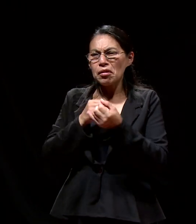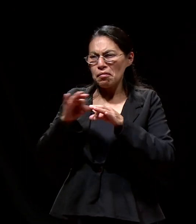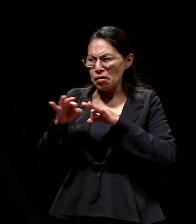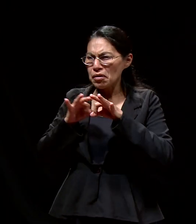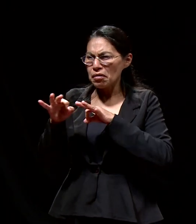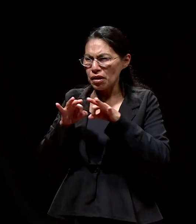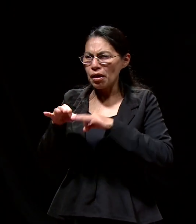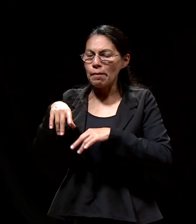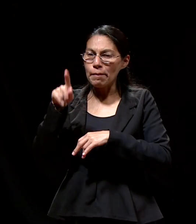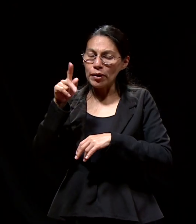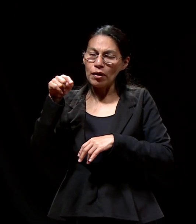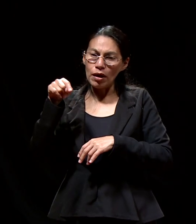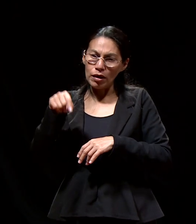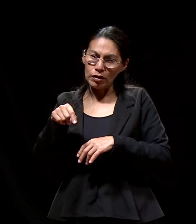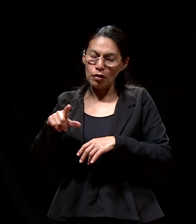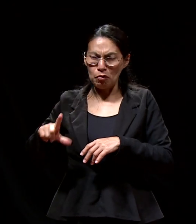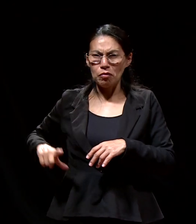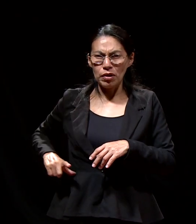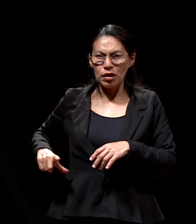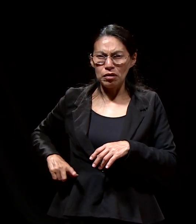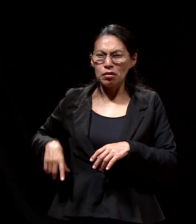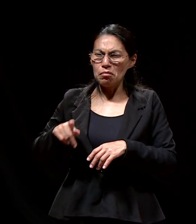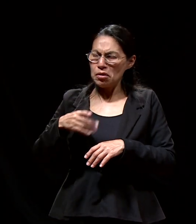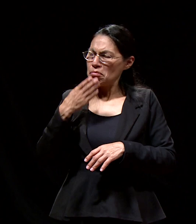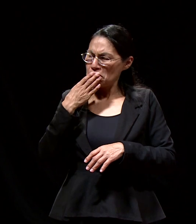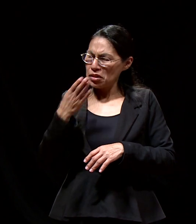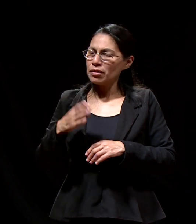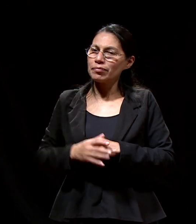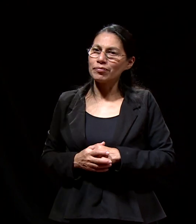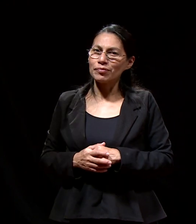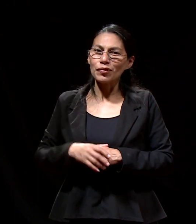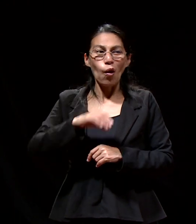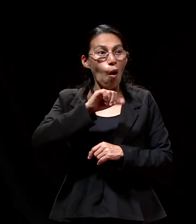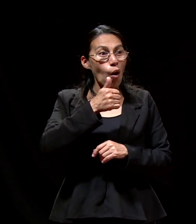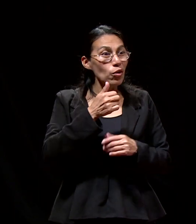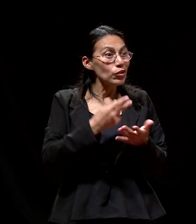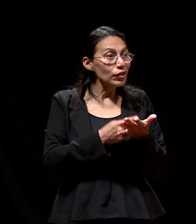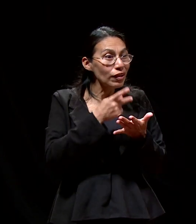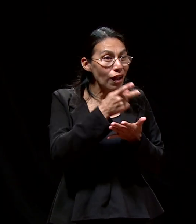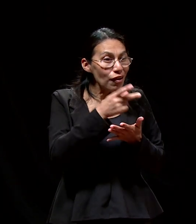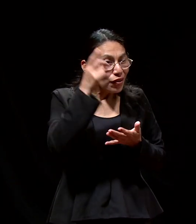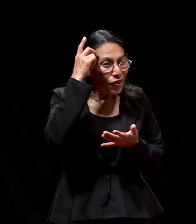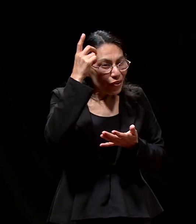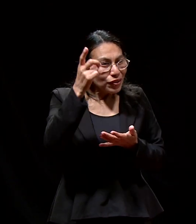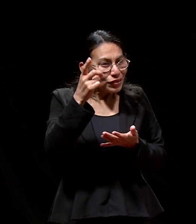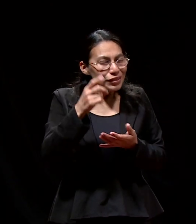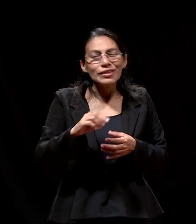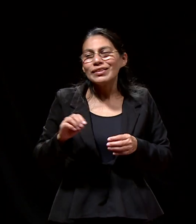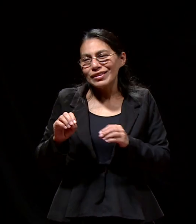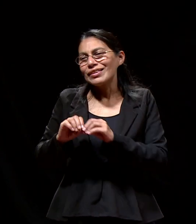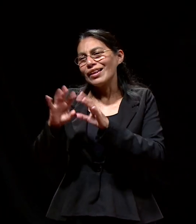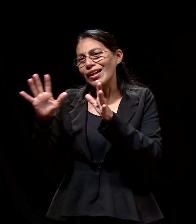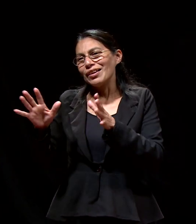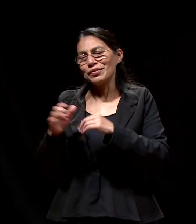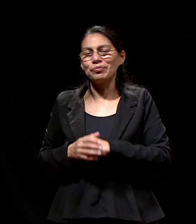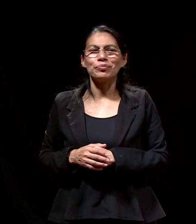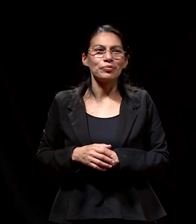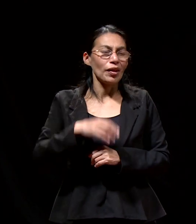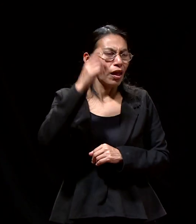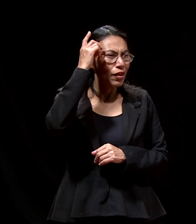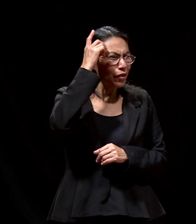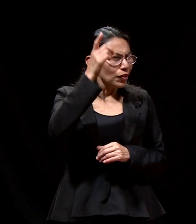ese es una de las experiencias conducción otro regalo de Dios así es otro regalo mal que Dios se complace